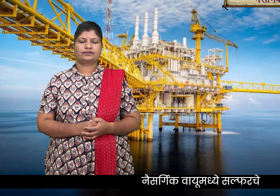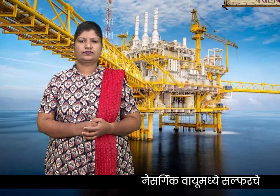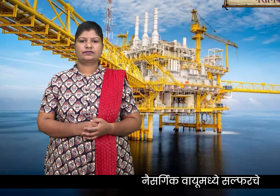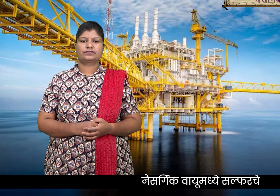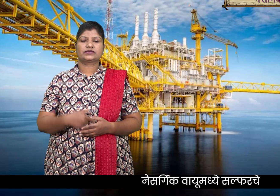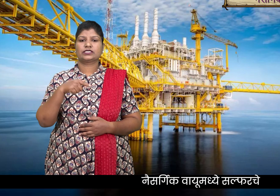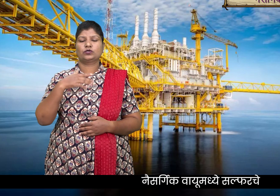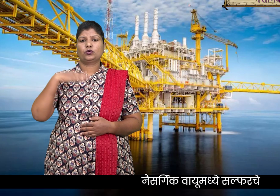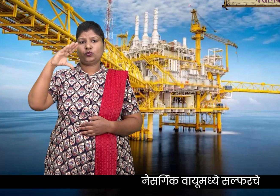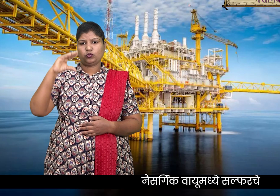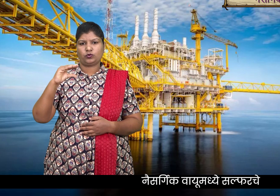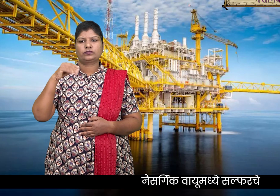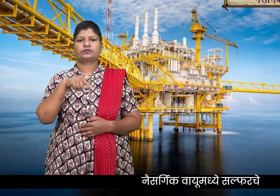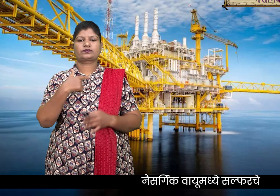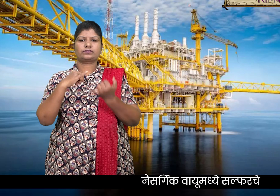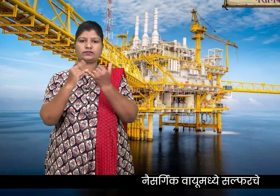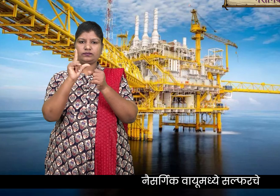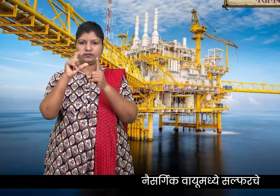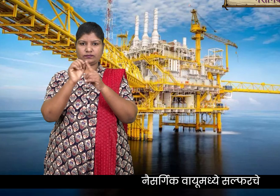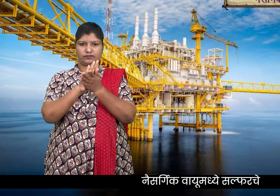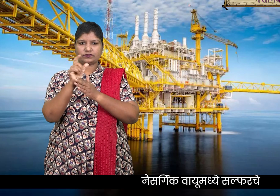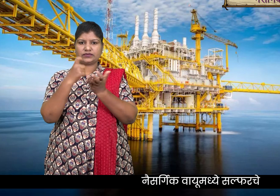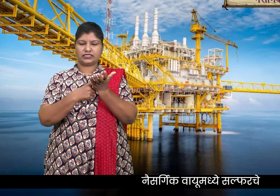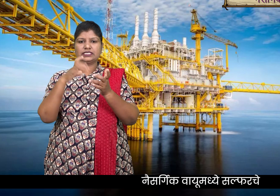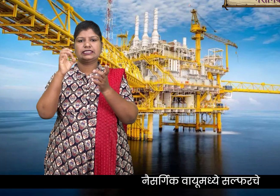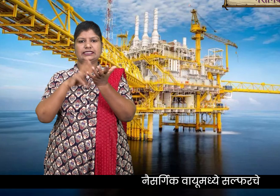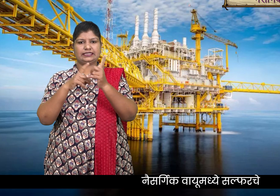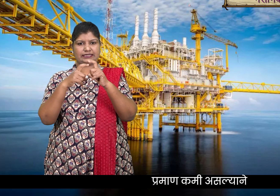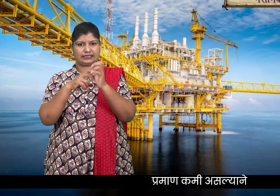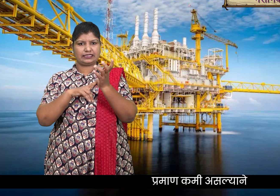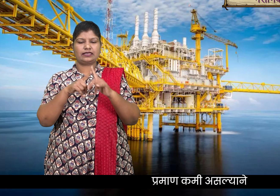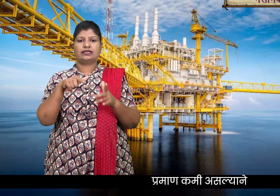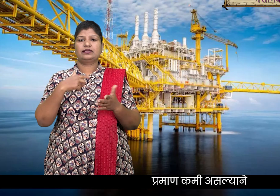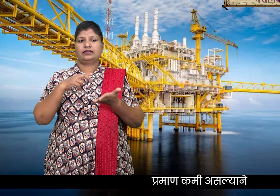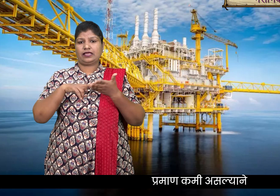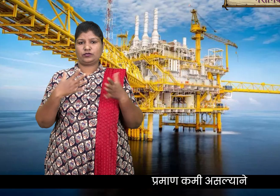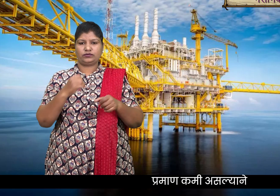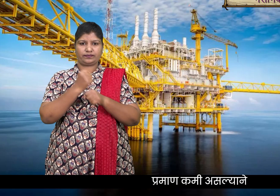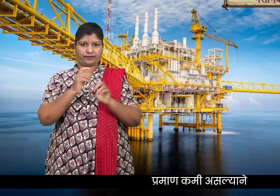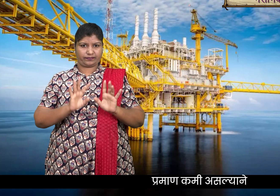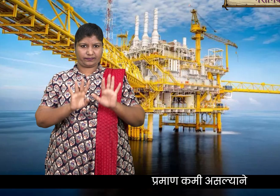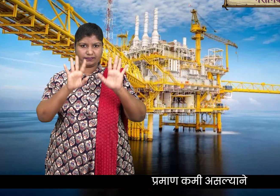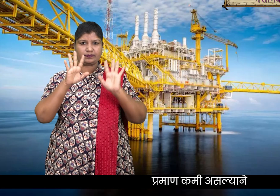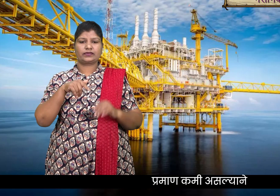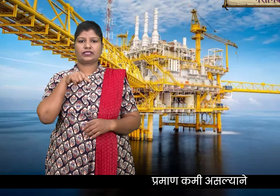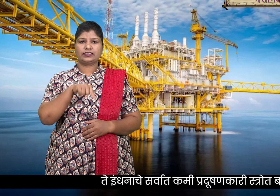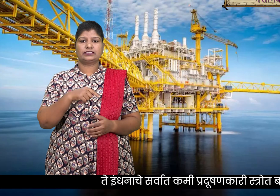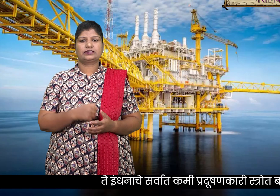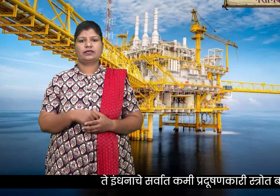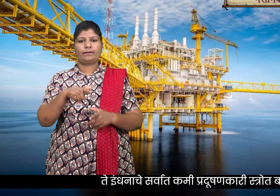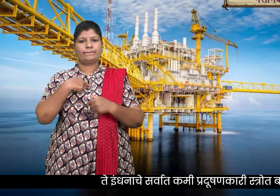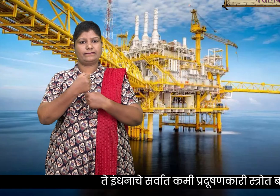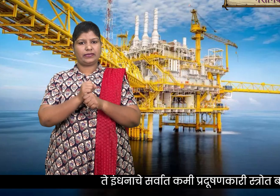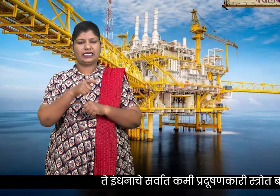नैसर्गिक वायूमध्ये सल्फरचे प्रमाण कमी असल्याने